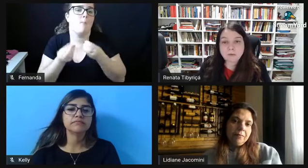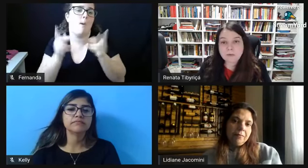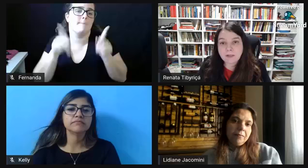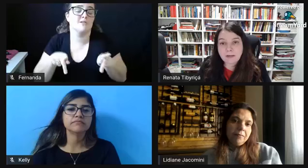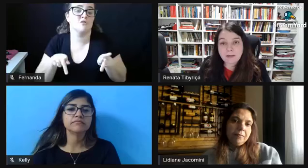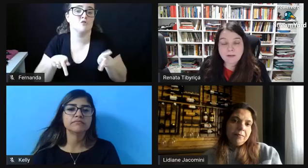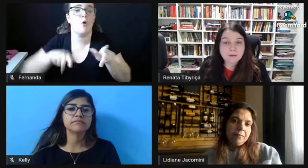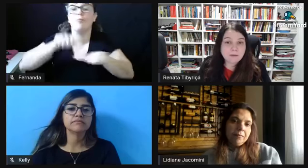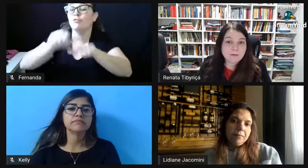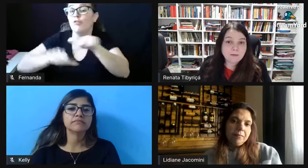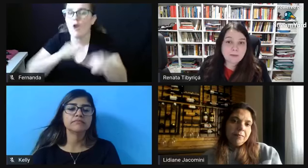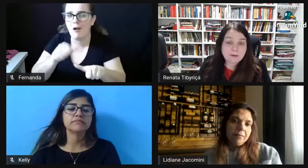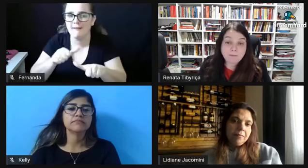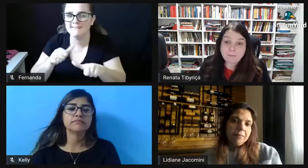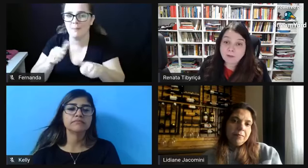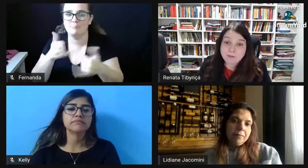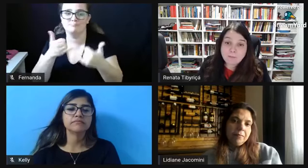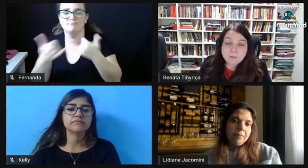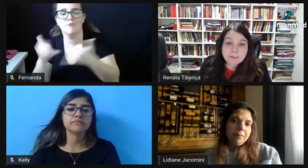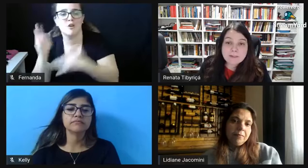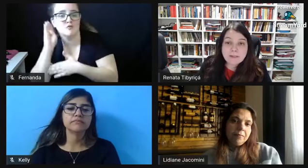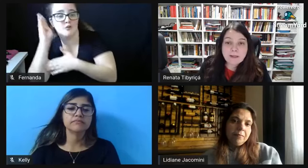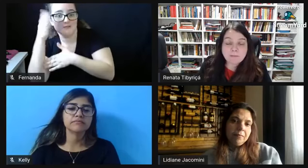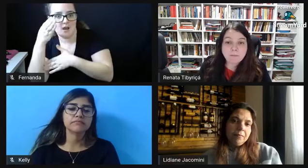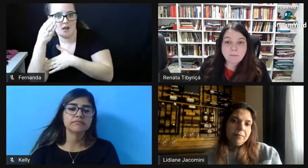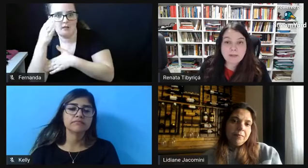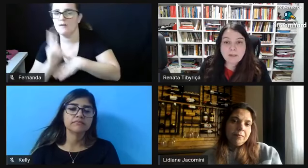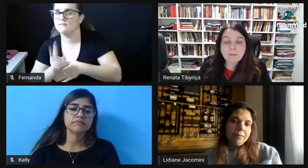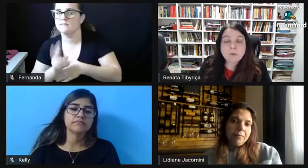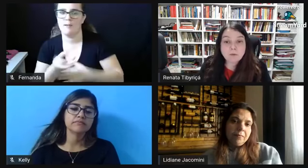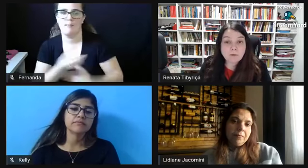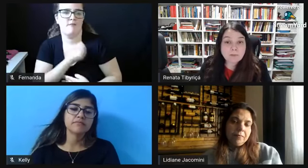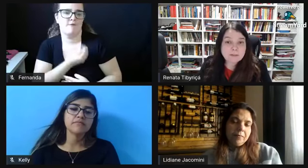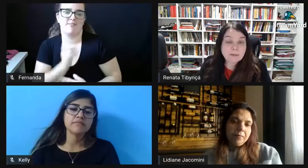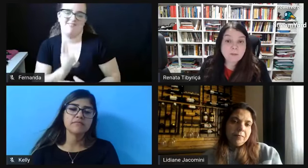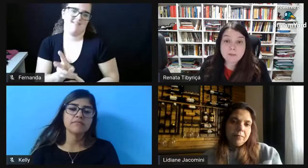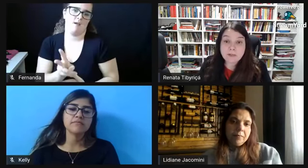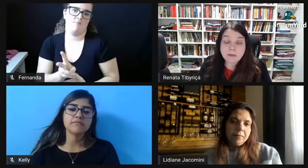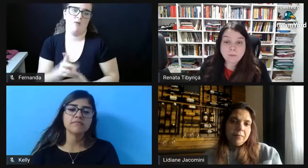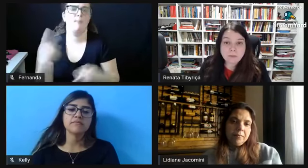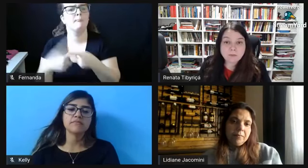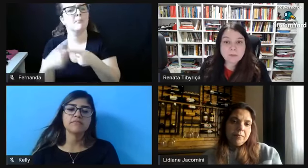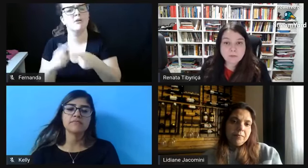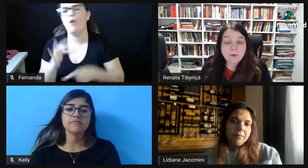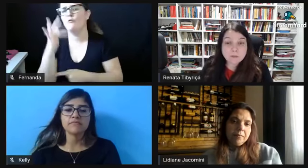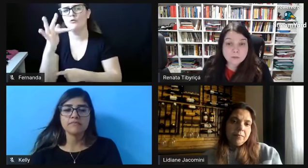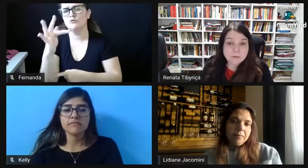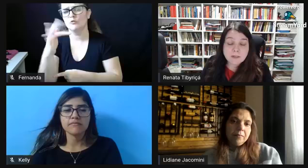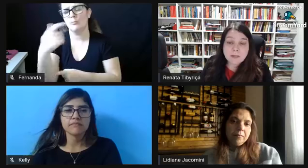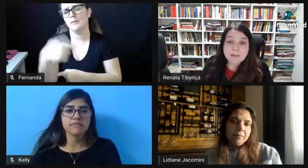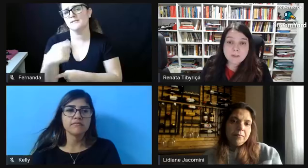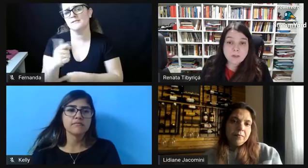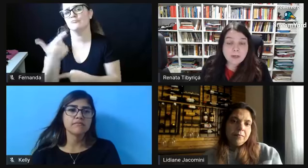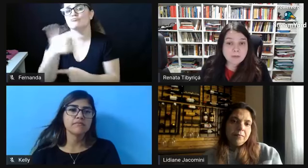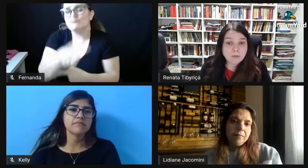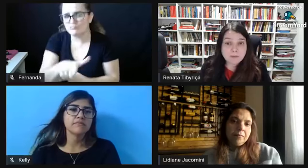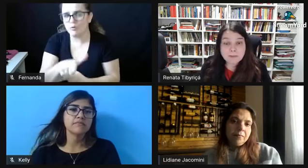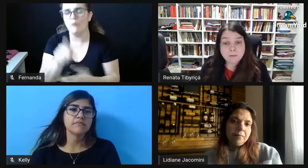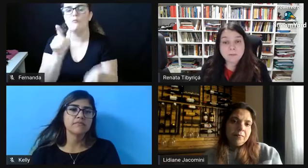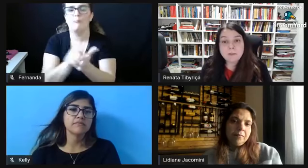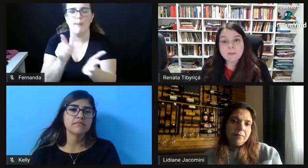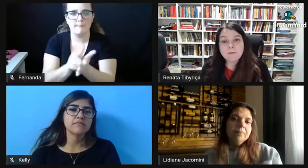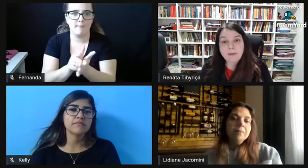caso, a surdo-cegueira, ela vai permanecer. Para que a pessoa vai precisar, por exemplo, né, não sei se no caso surdo-cegueira exigem